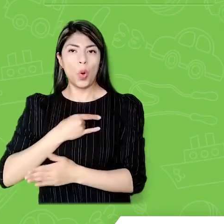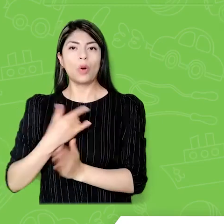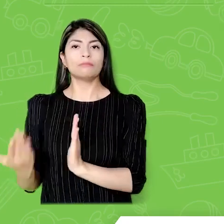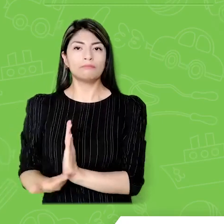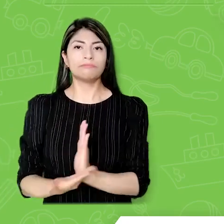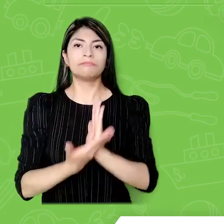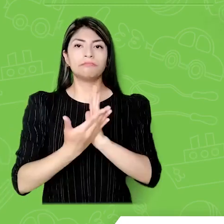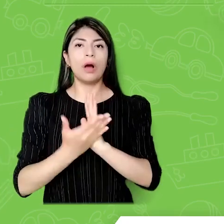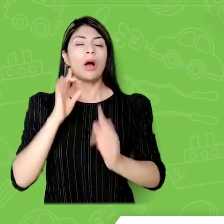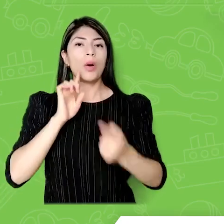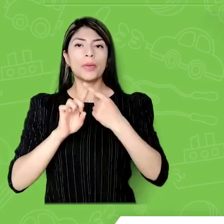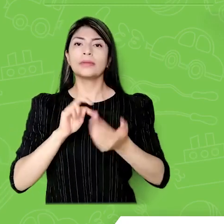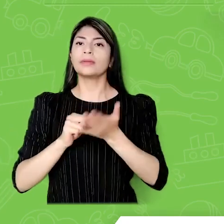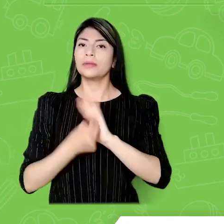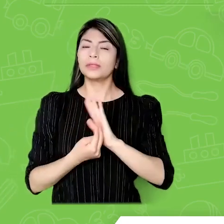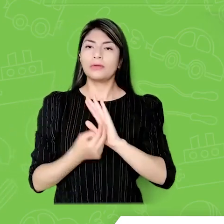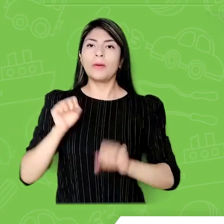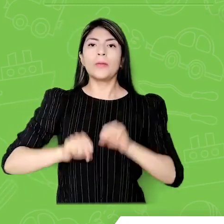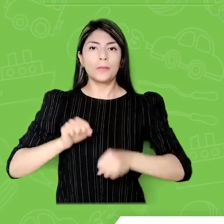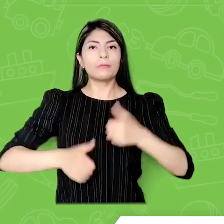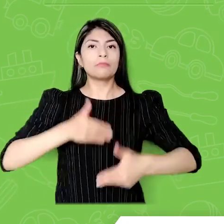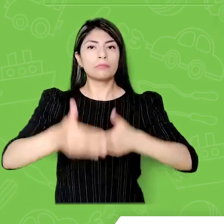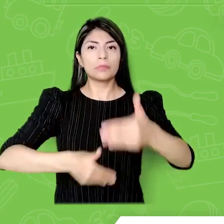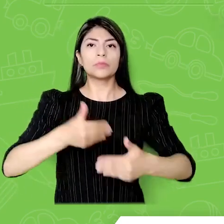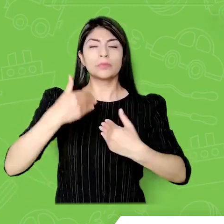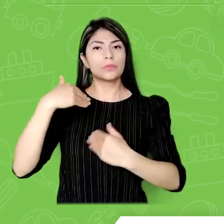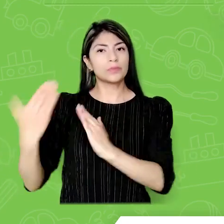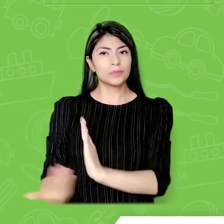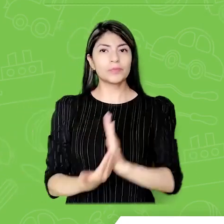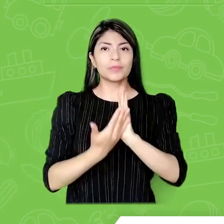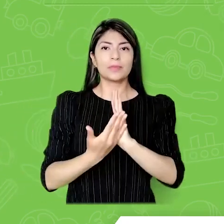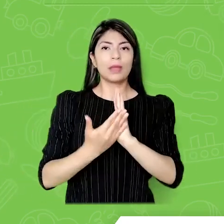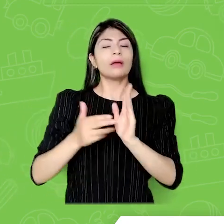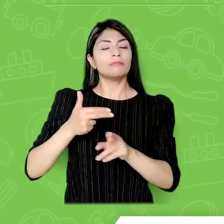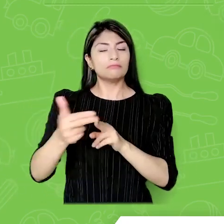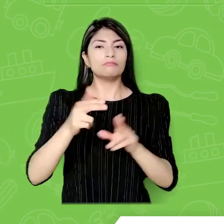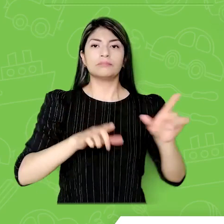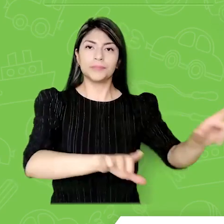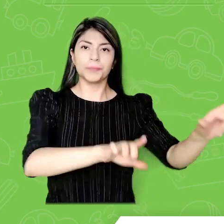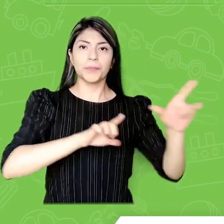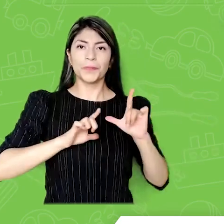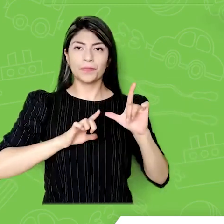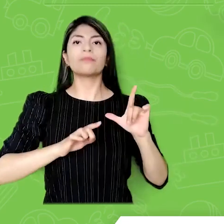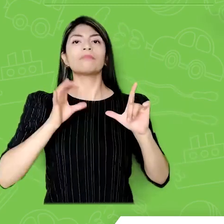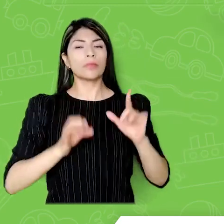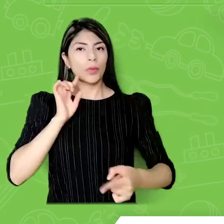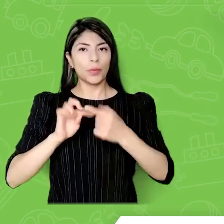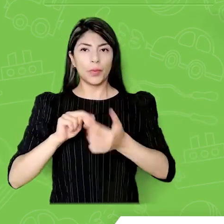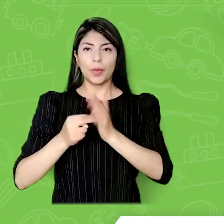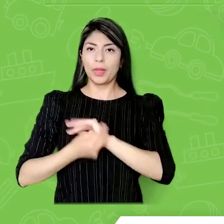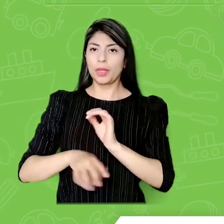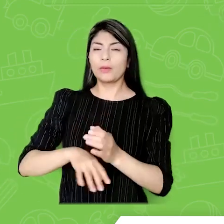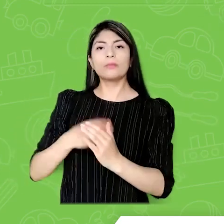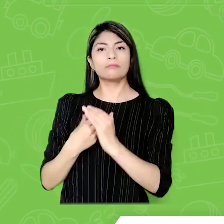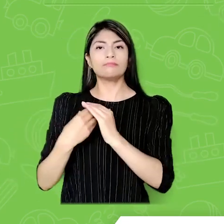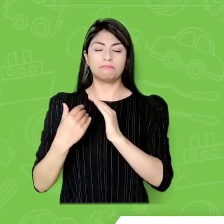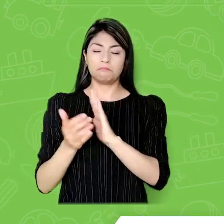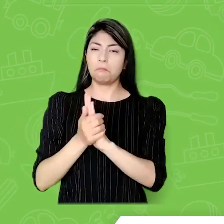el proceso educativo, y obtener un título que lo acreditará para el desempeño laboral. Artículo